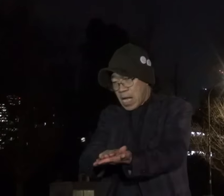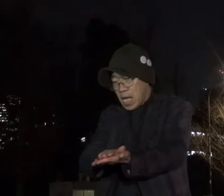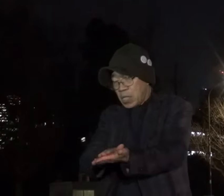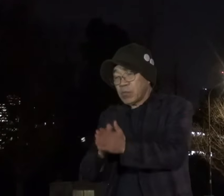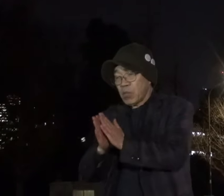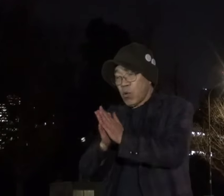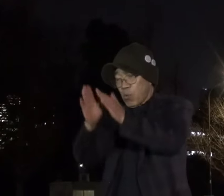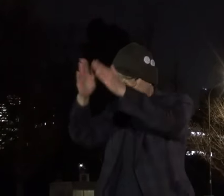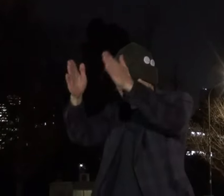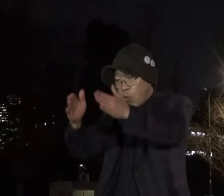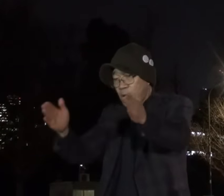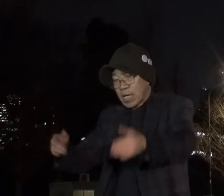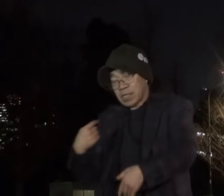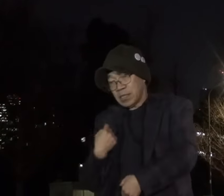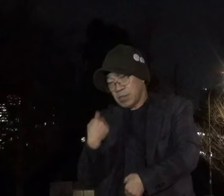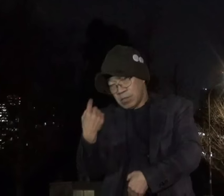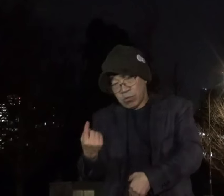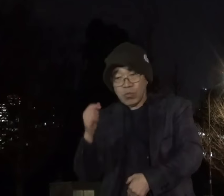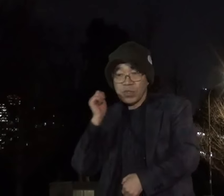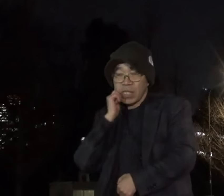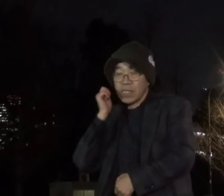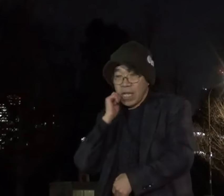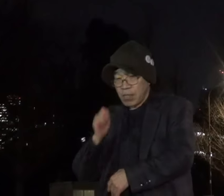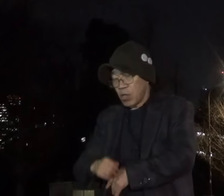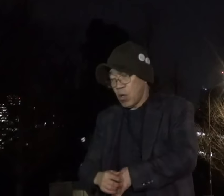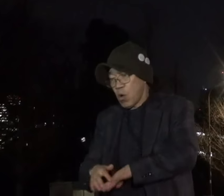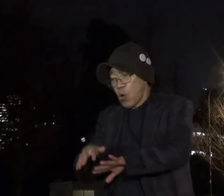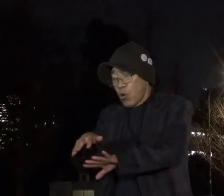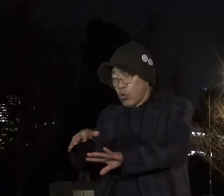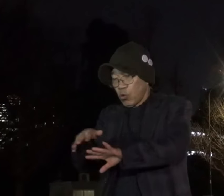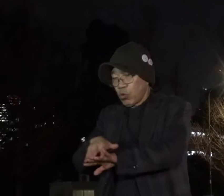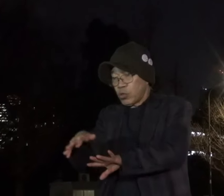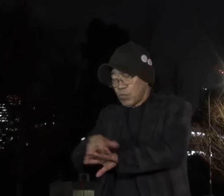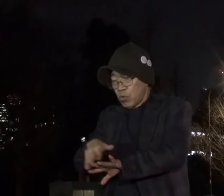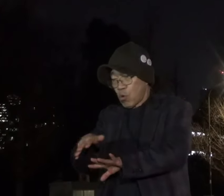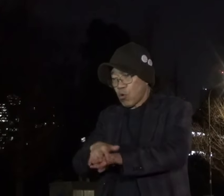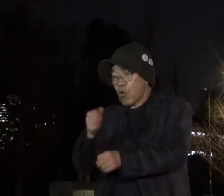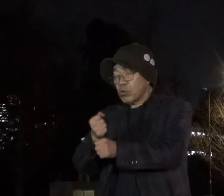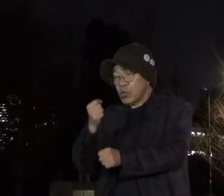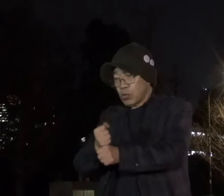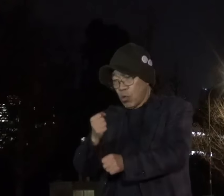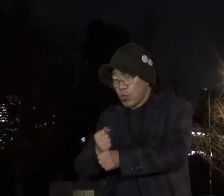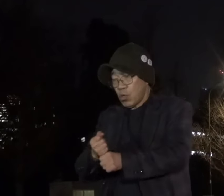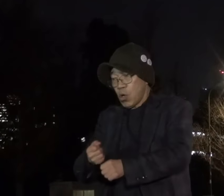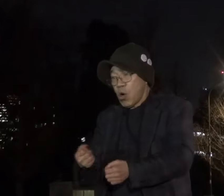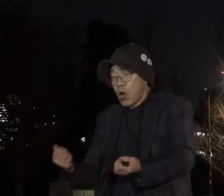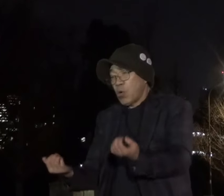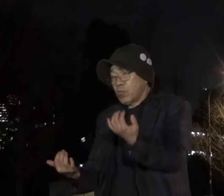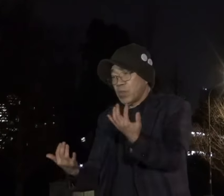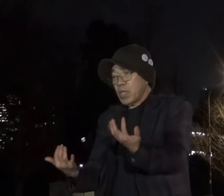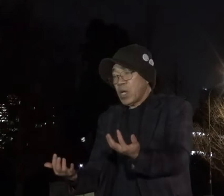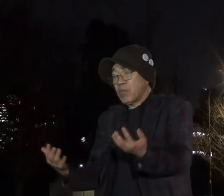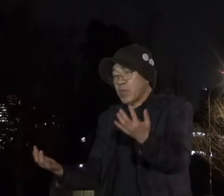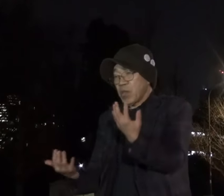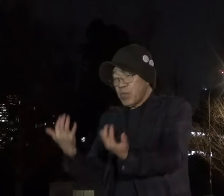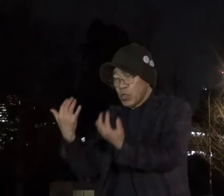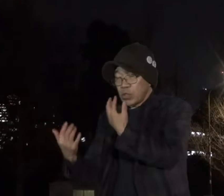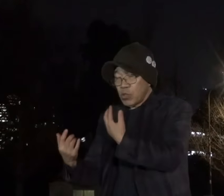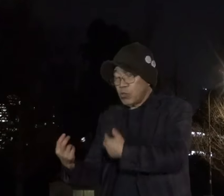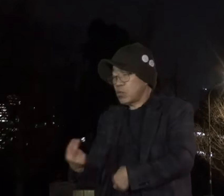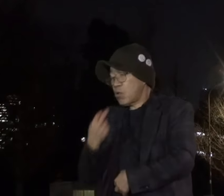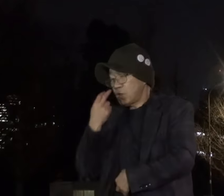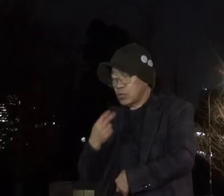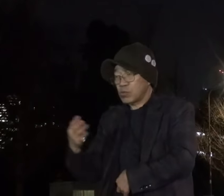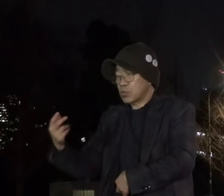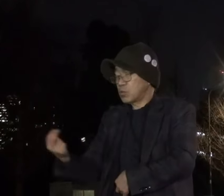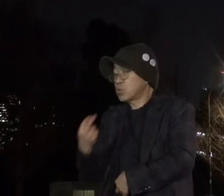ません。幼い頃から聞いていた織物工場の音、緑の匂いのする空気、おいしい井戸水、お米